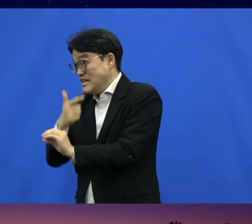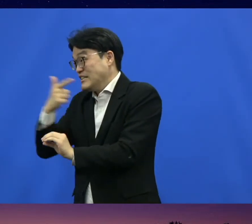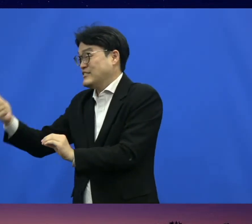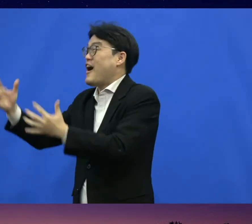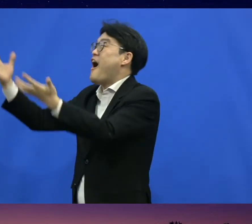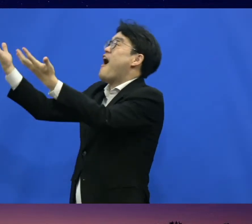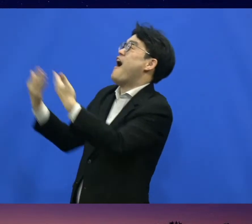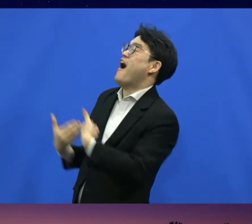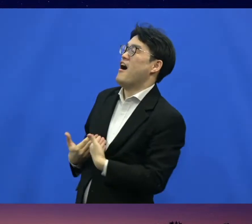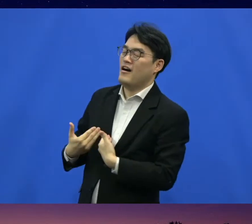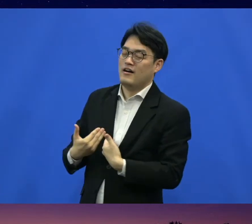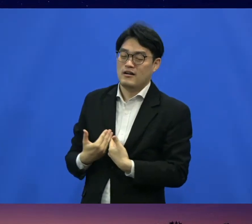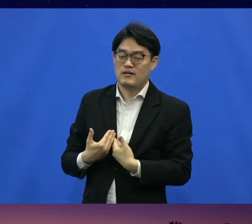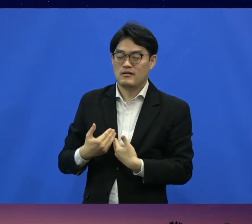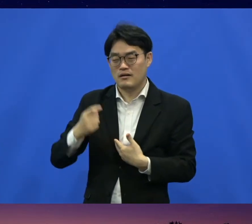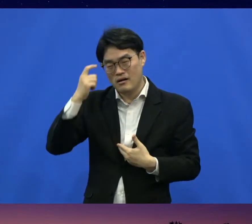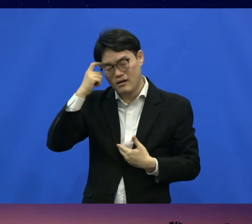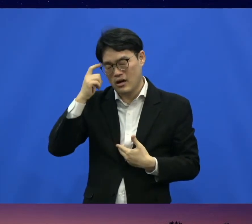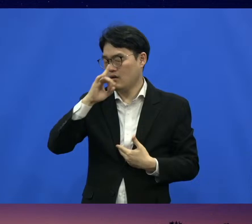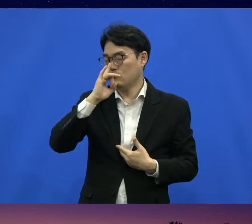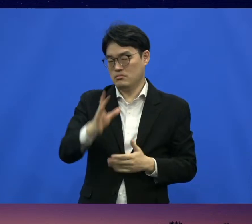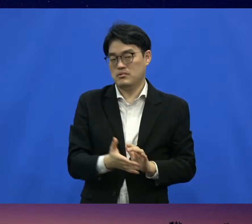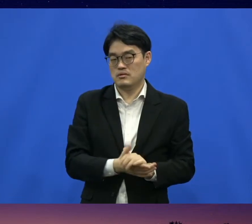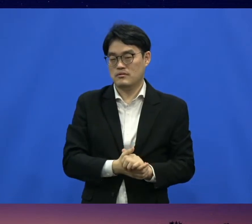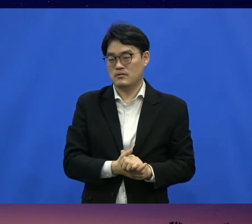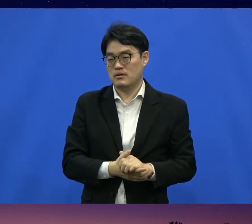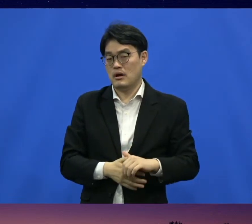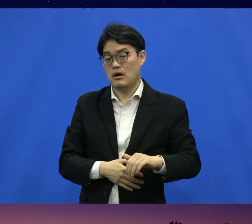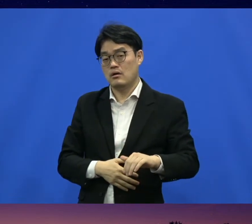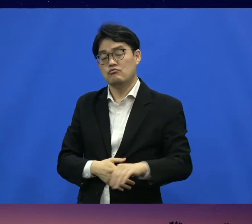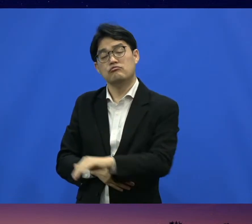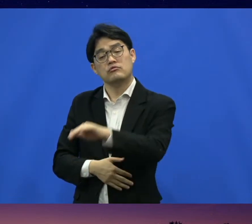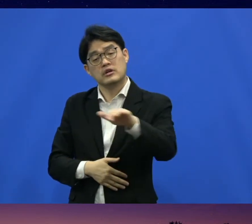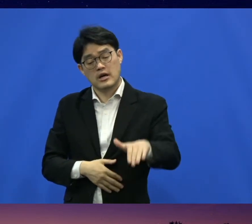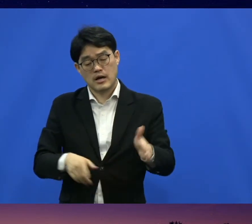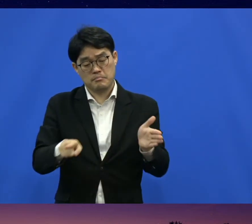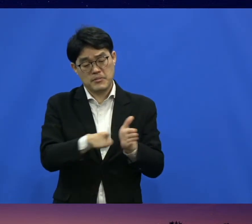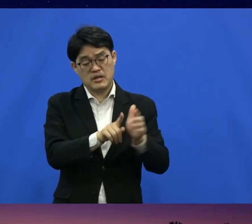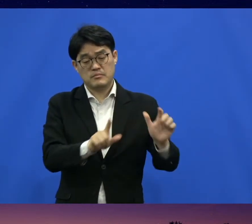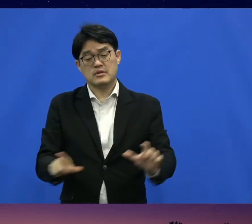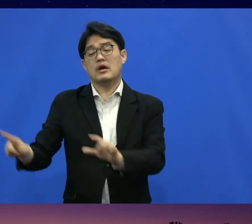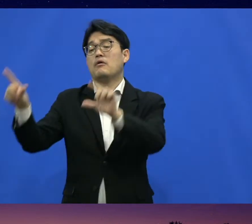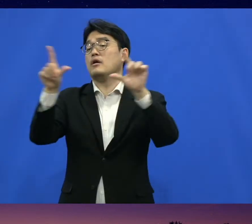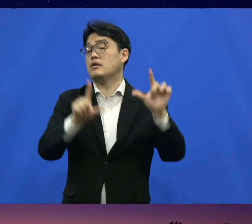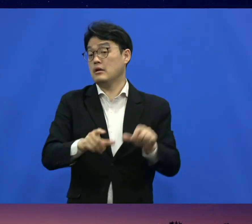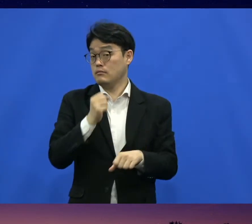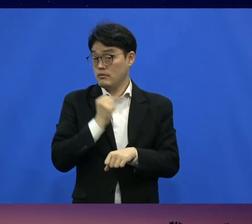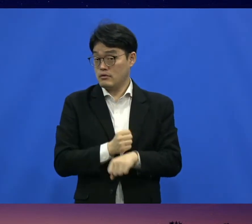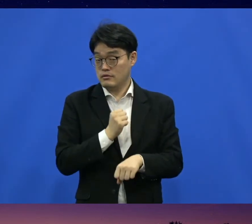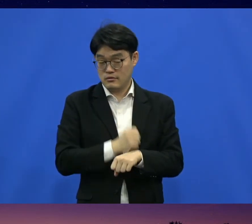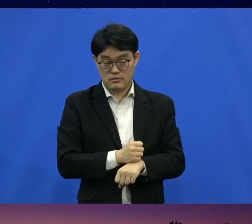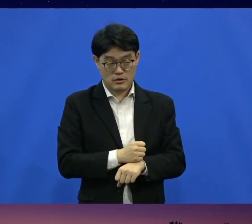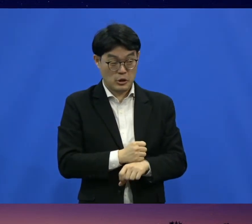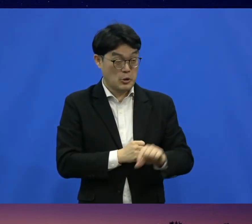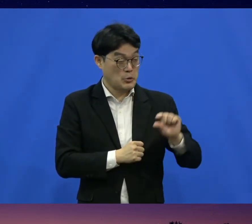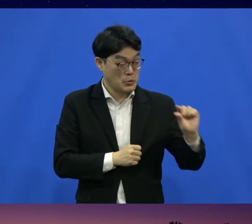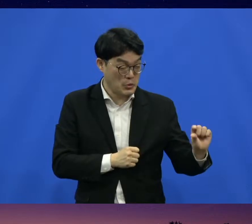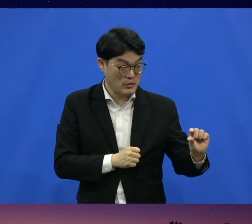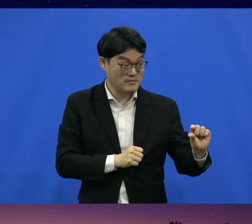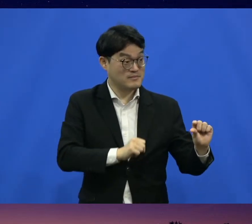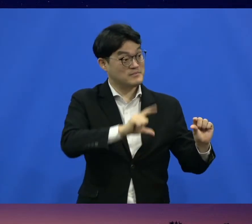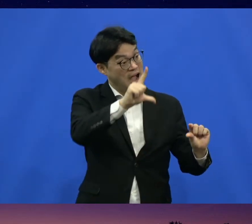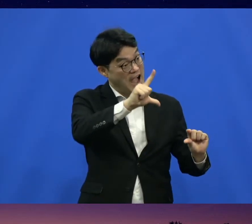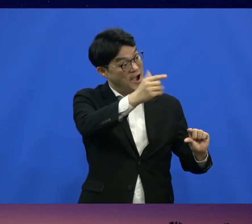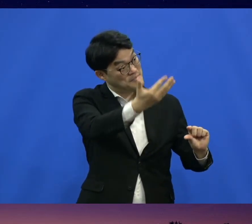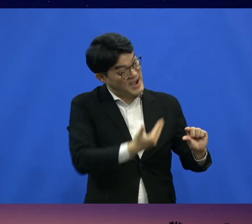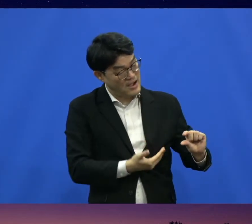신앙생활을 하고 믿음의 삶을 살아가는 것은 매우 비경제적이고 비효율적일 때가 많아요. 돈 계산하면은